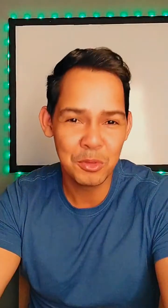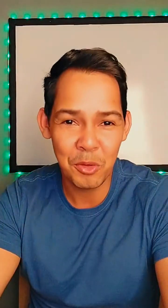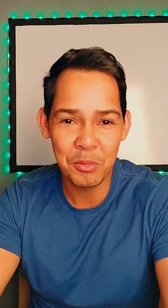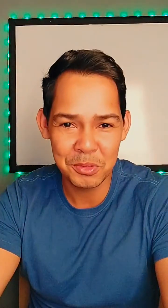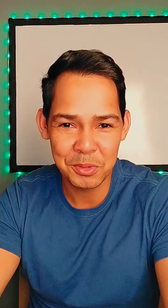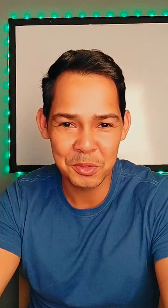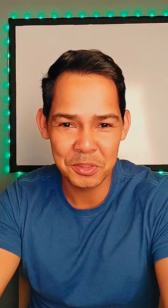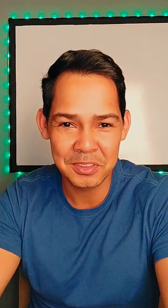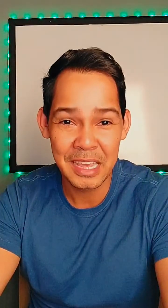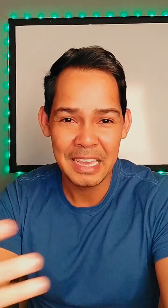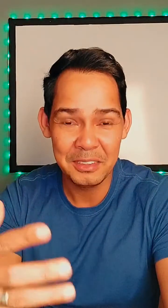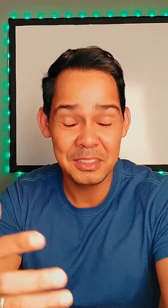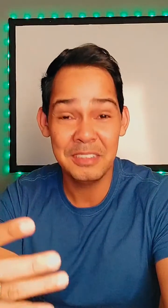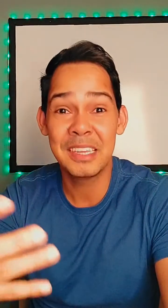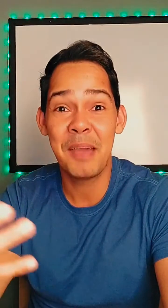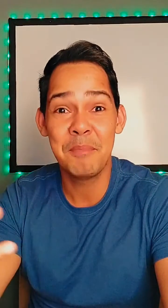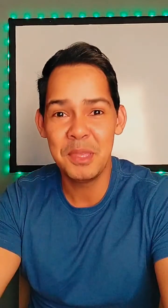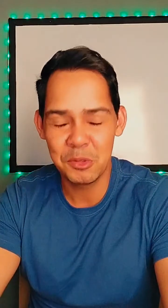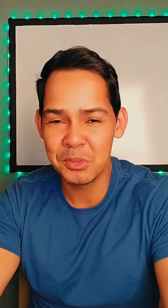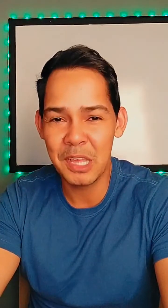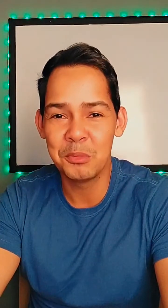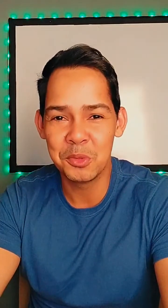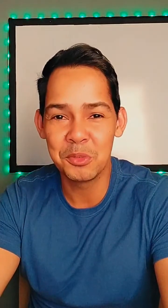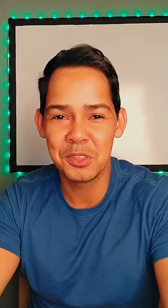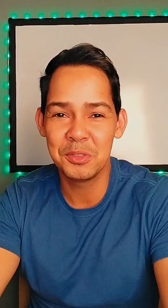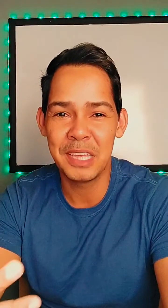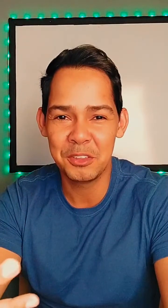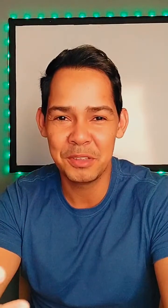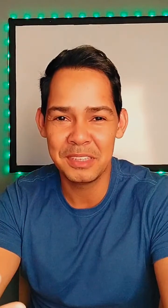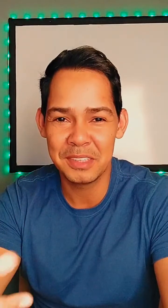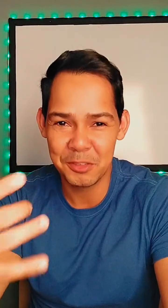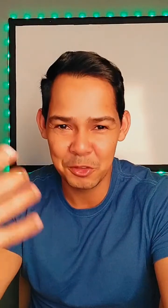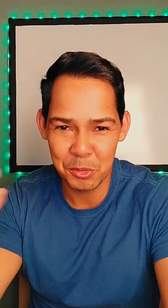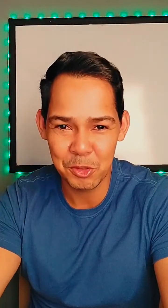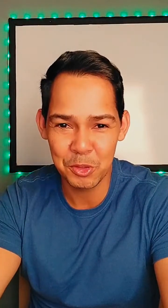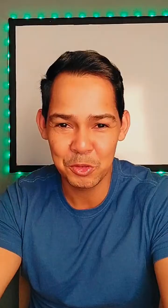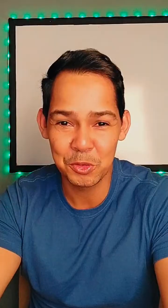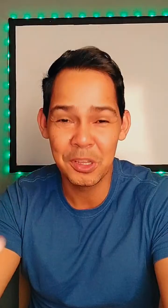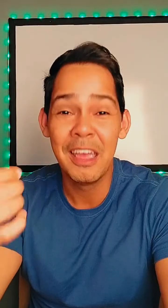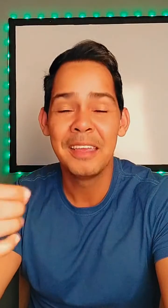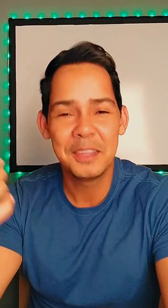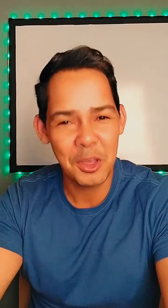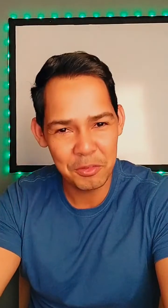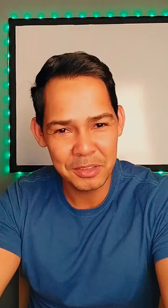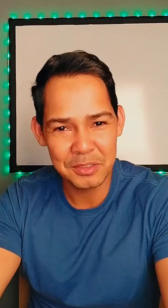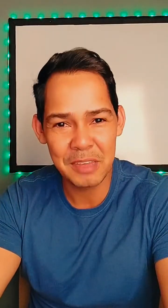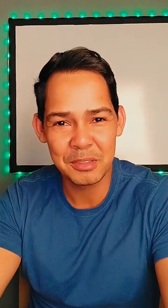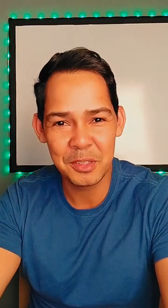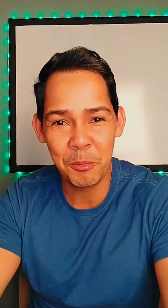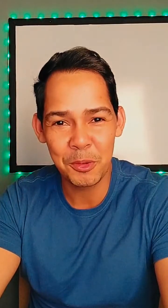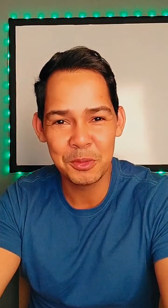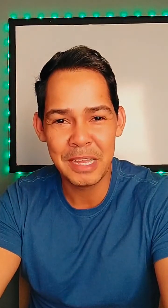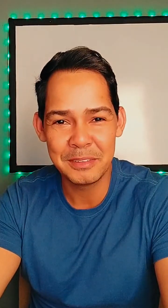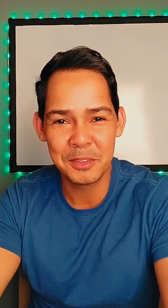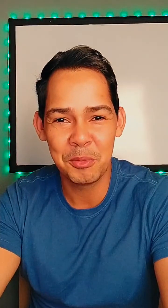algumas pessoas. E se nesse caminho de mudar o mundo, vocês fizeram a diferença na vida de uma pessoa surda, que talvez estava sem oportunidade de se